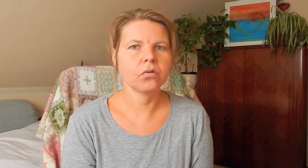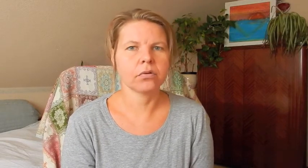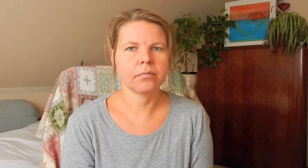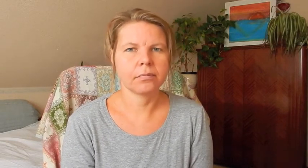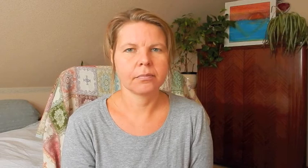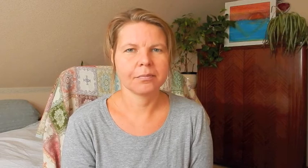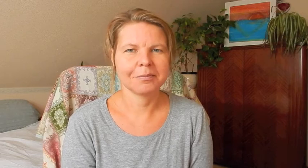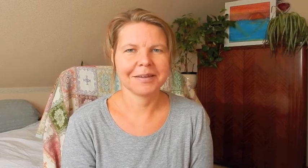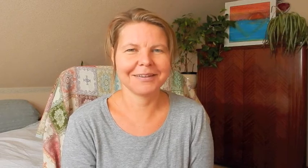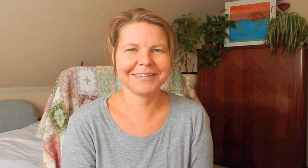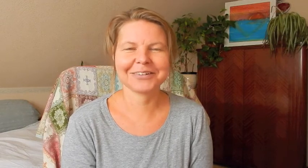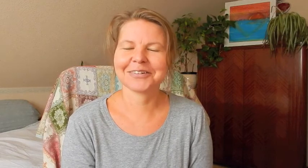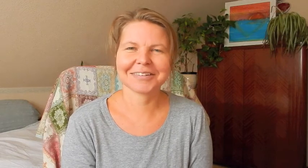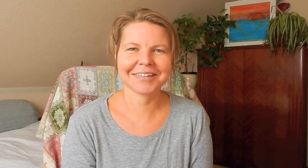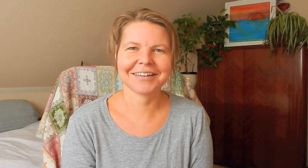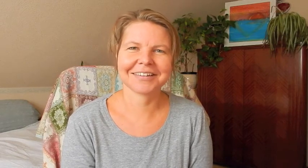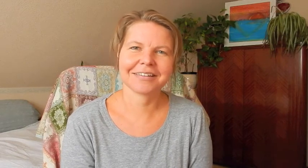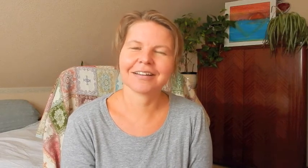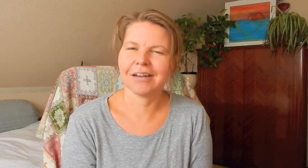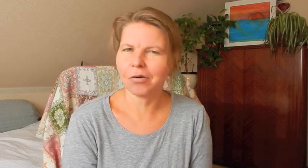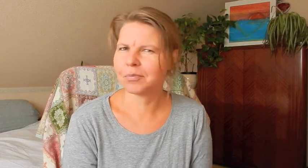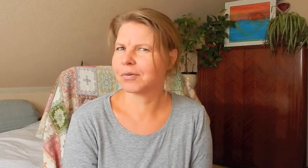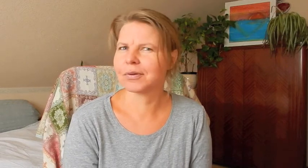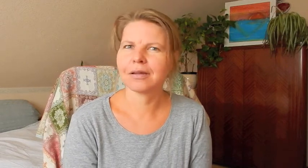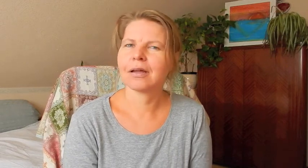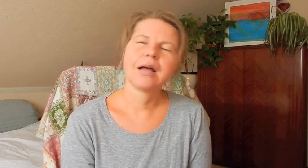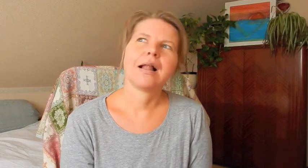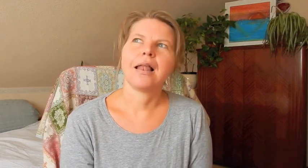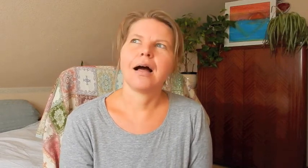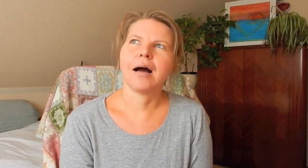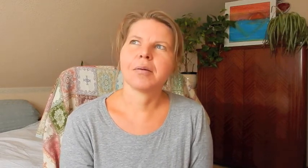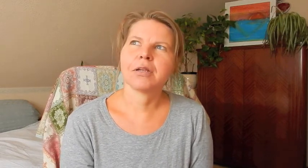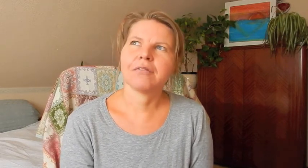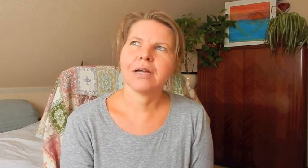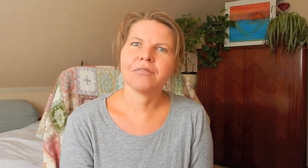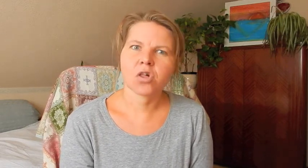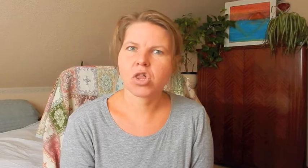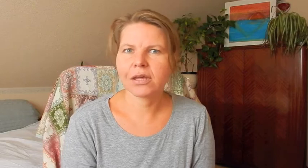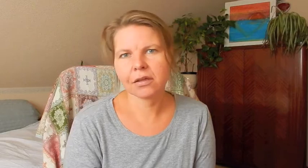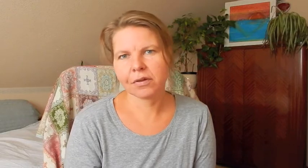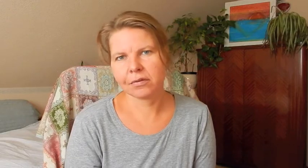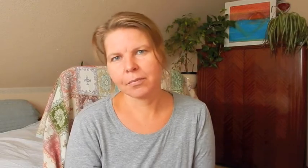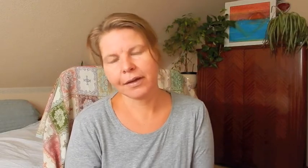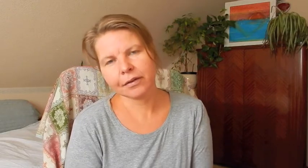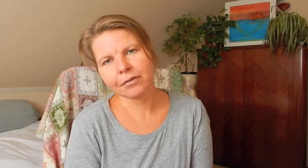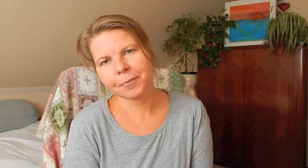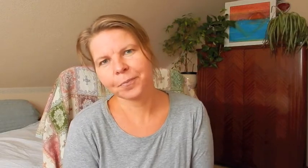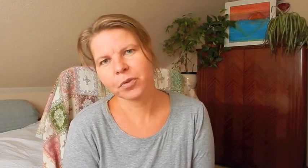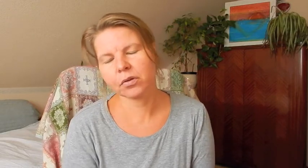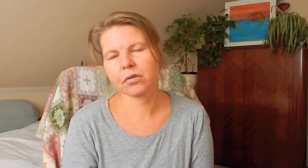gut. Ich konnte das gar nicht glauben, so, ne? Aber mittlerweile verstehe ich, was sie meint. Und